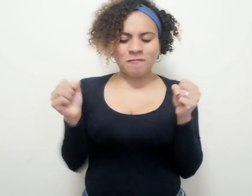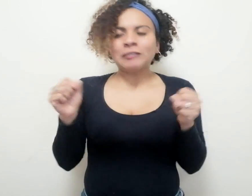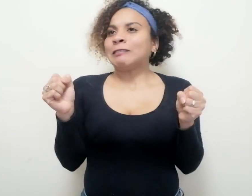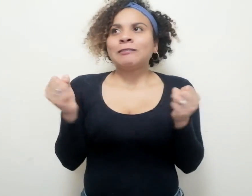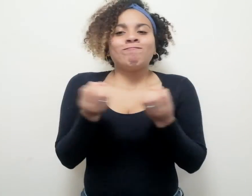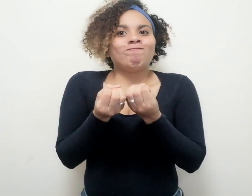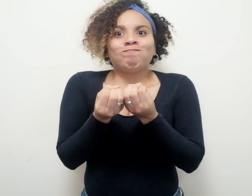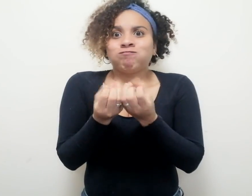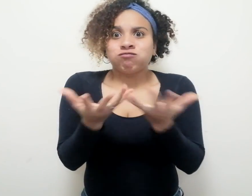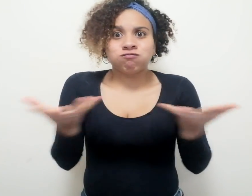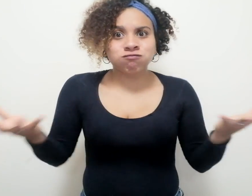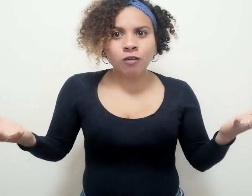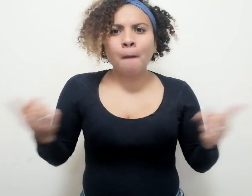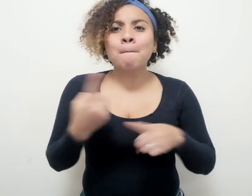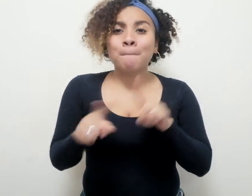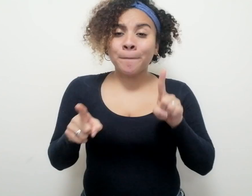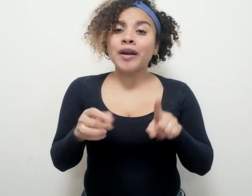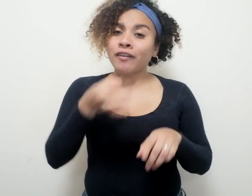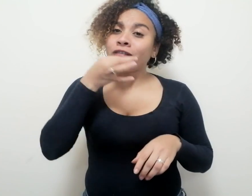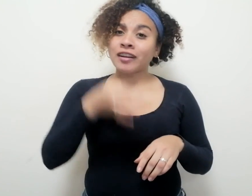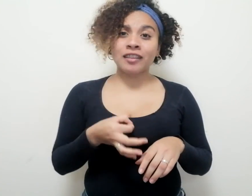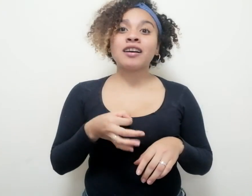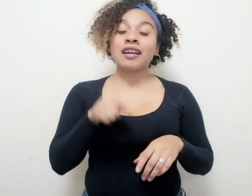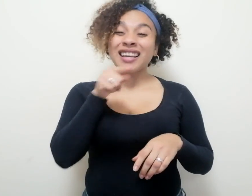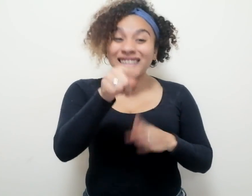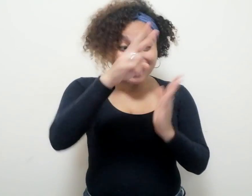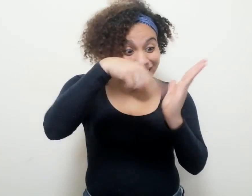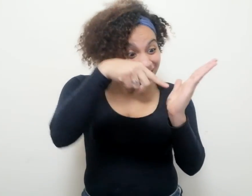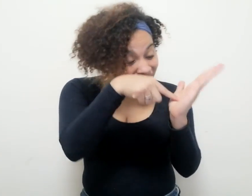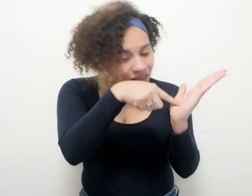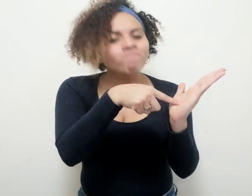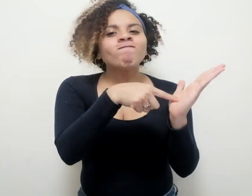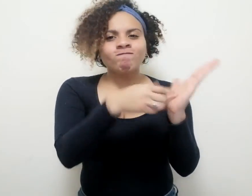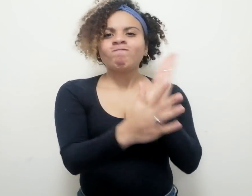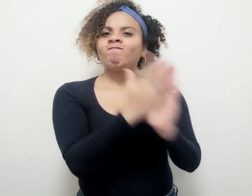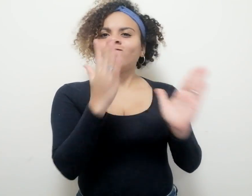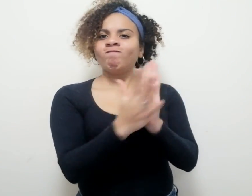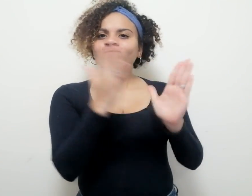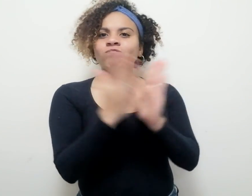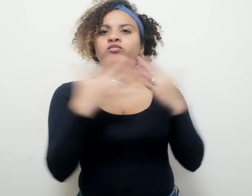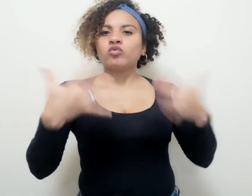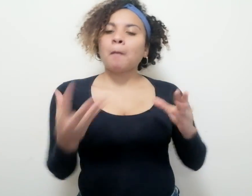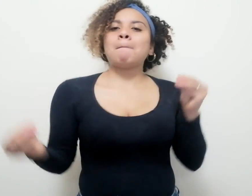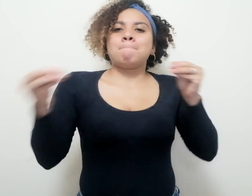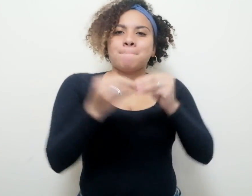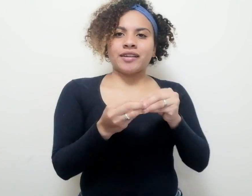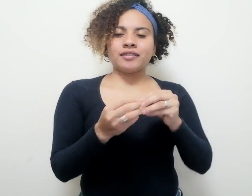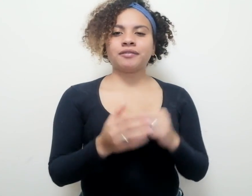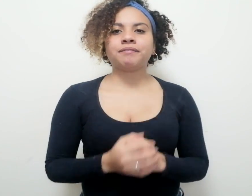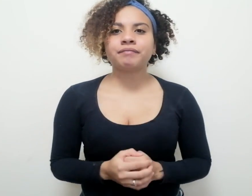inabarcable, pero que sin duda en estos textos ha sido contada una vez más.